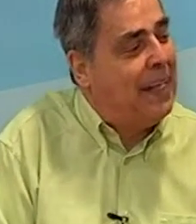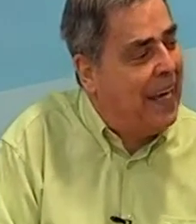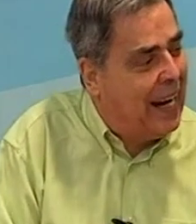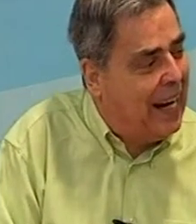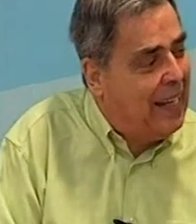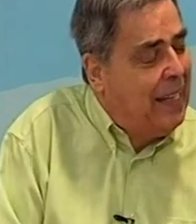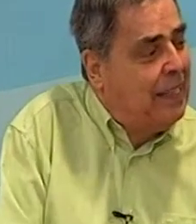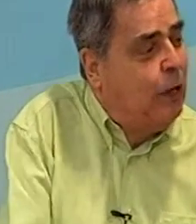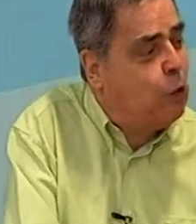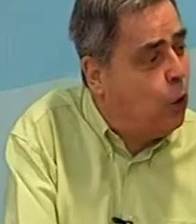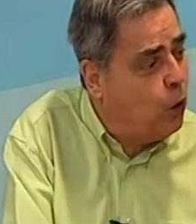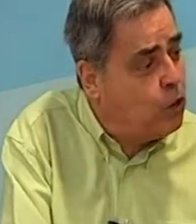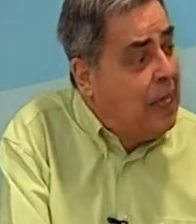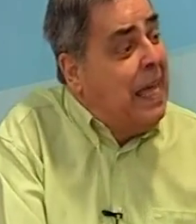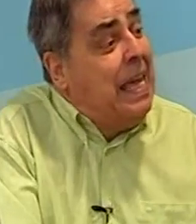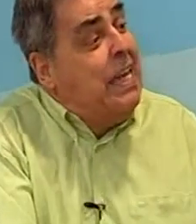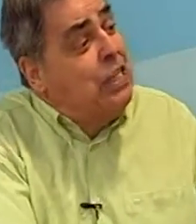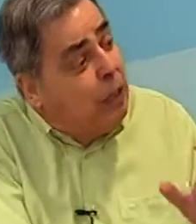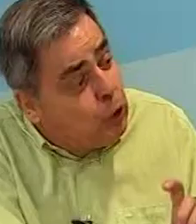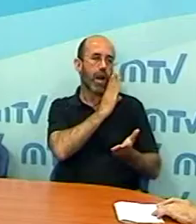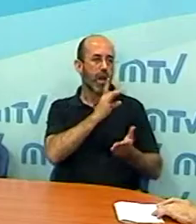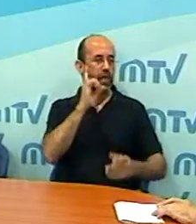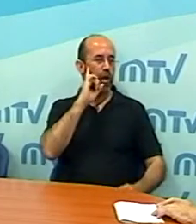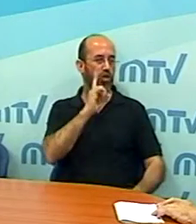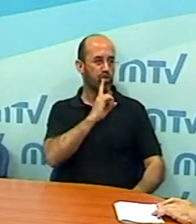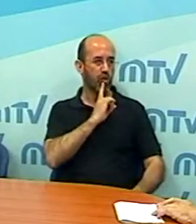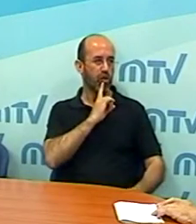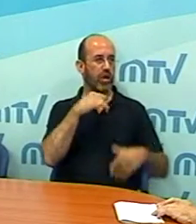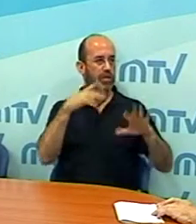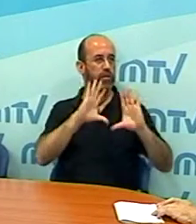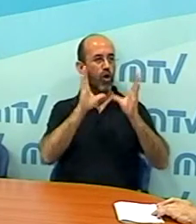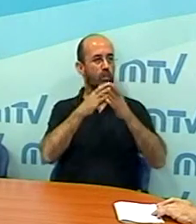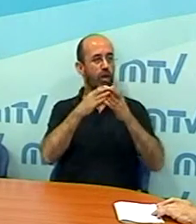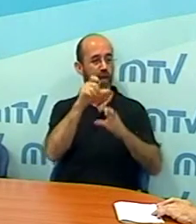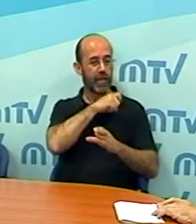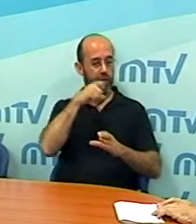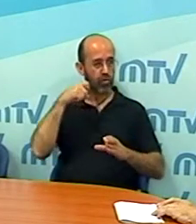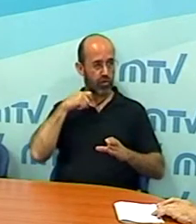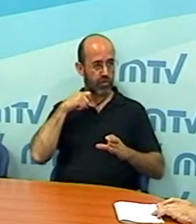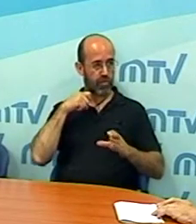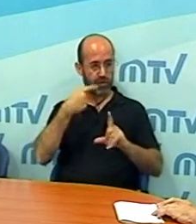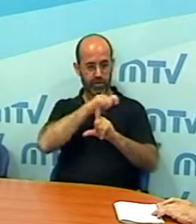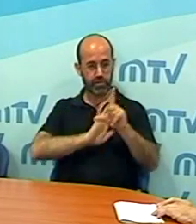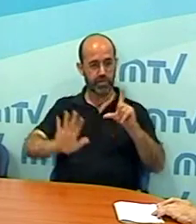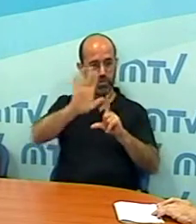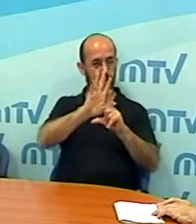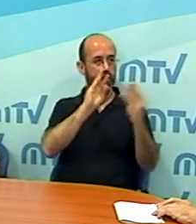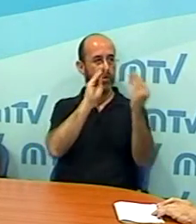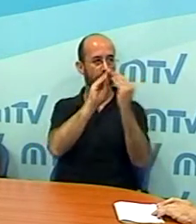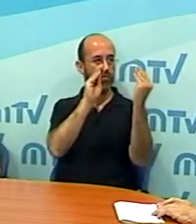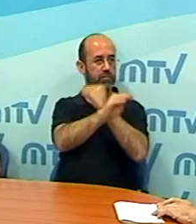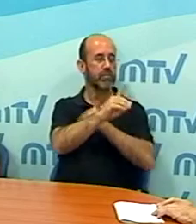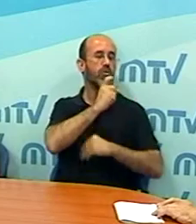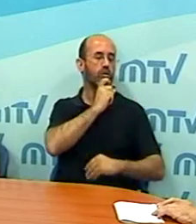lengua materna de los sordos? Y si en todas las comunidades autónomas es igual.